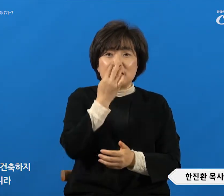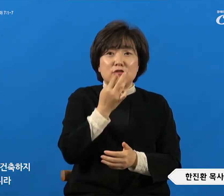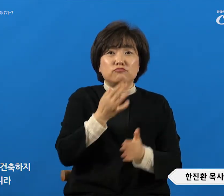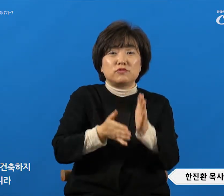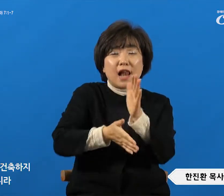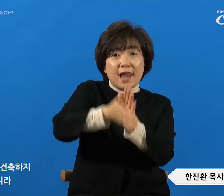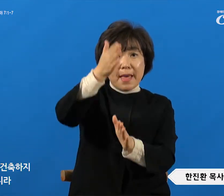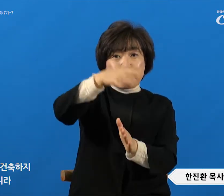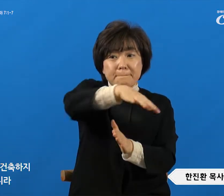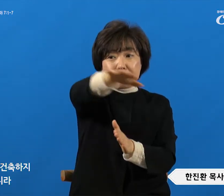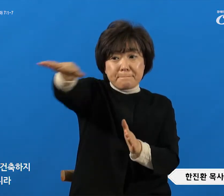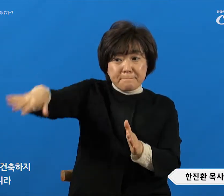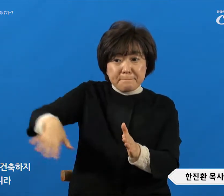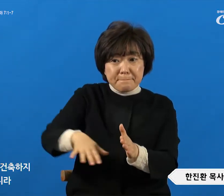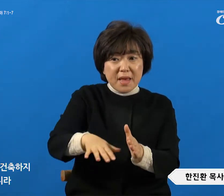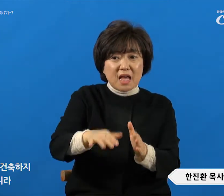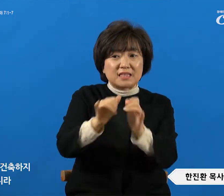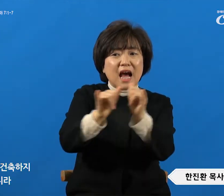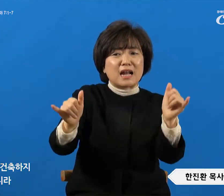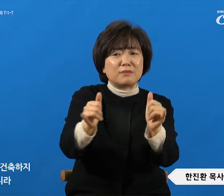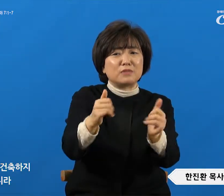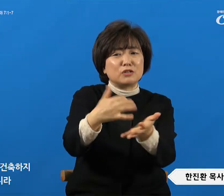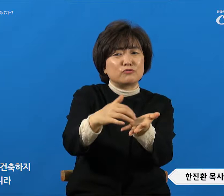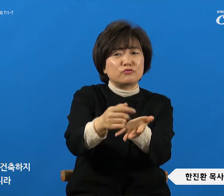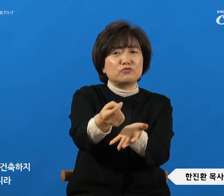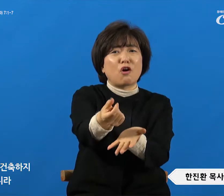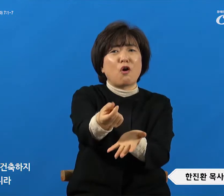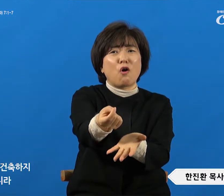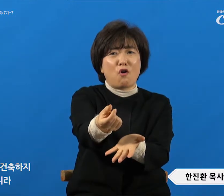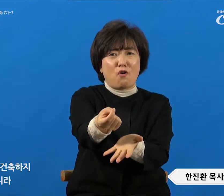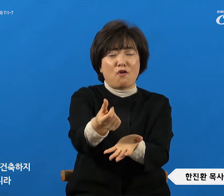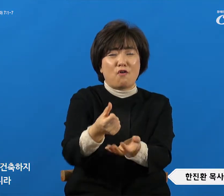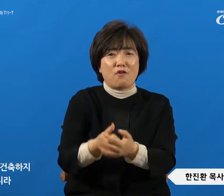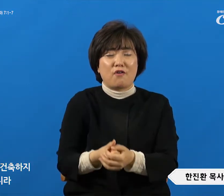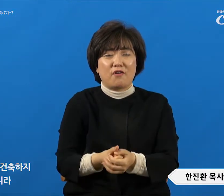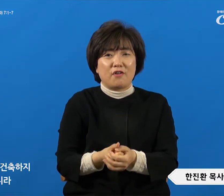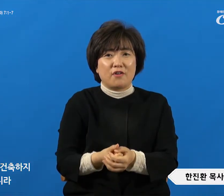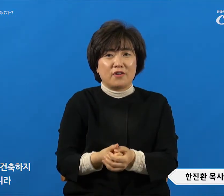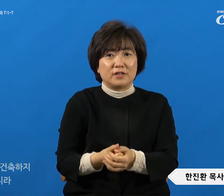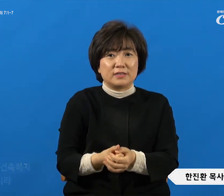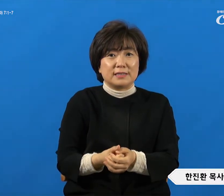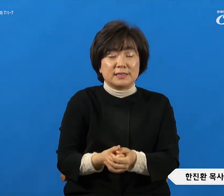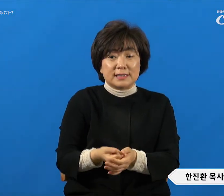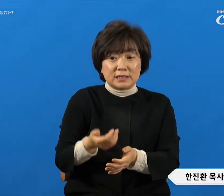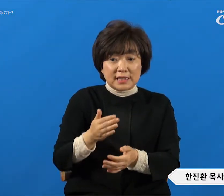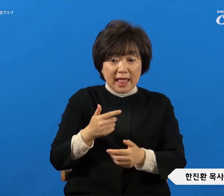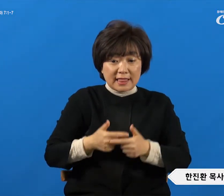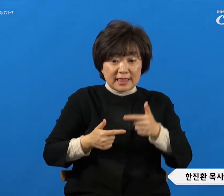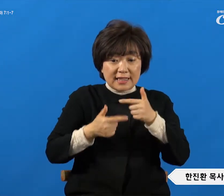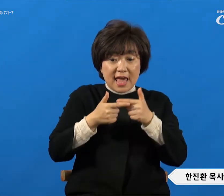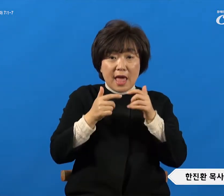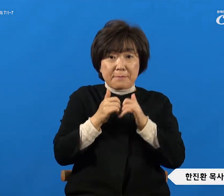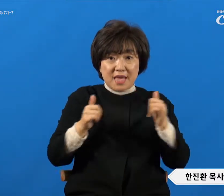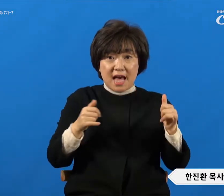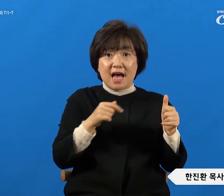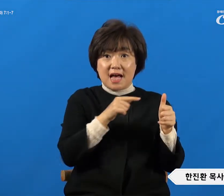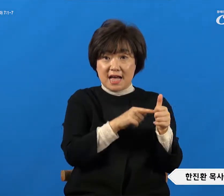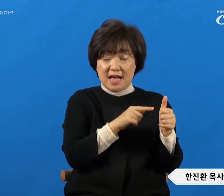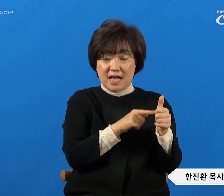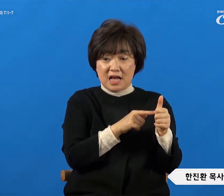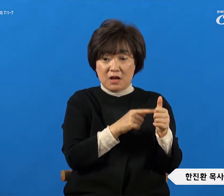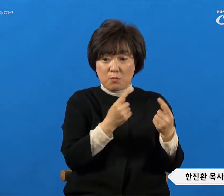예루살렘에 아직 인구가 얼마 되지 않아서 사람이 적었다는 것입니다. 그런데